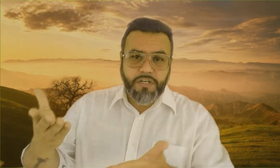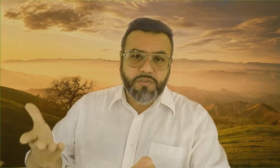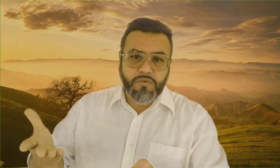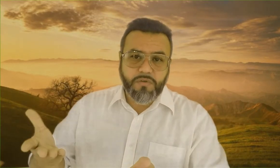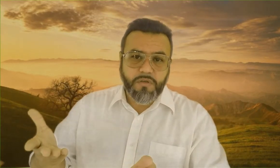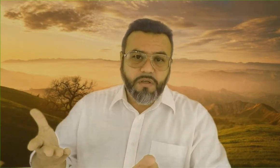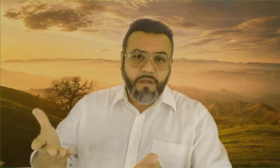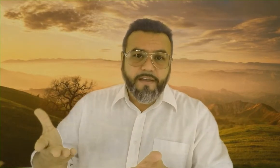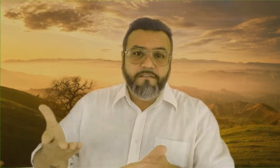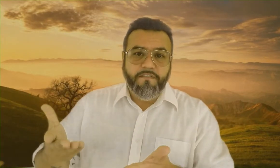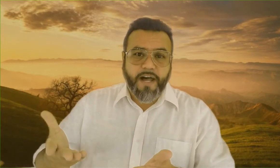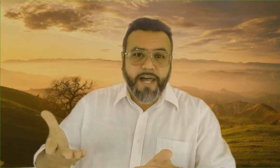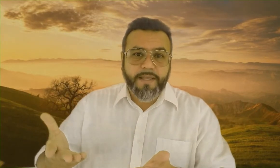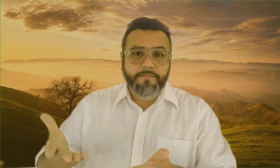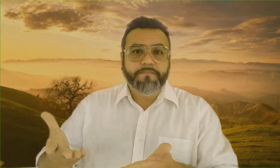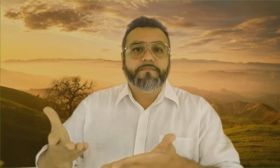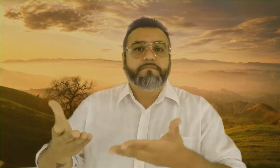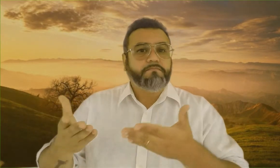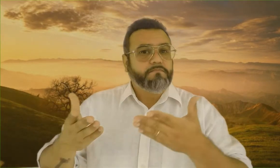nisso. Vai,